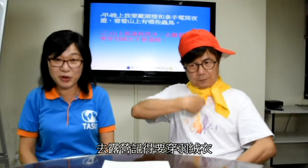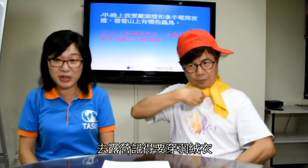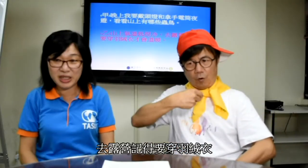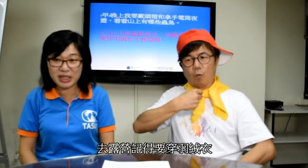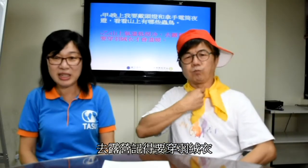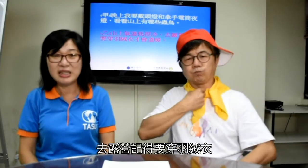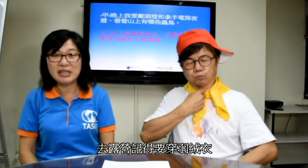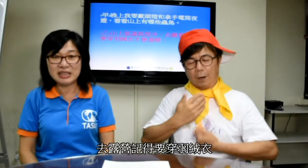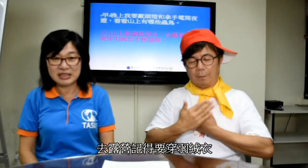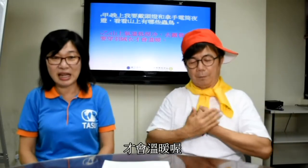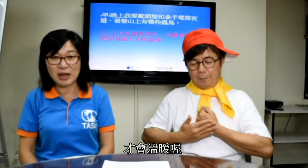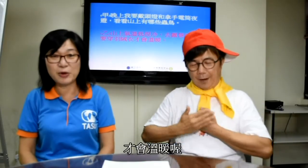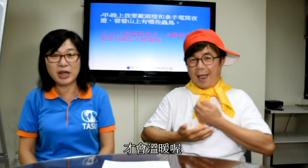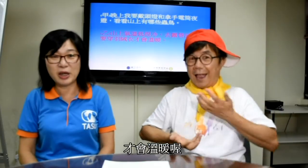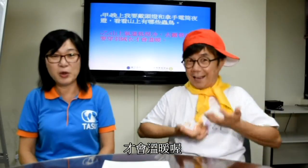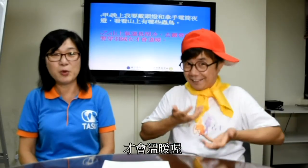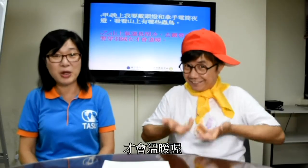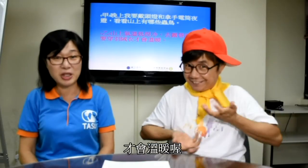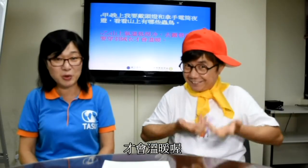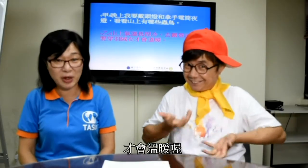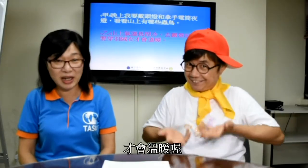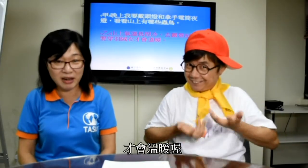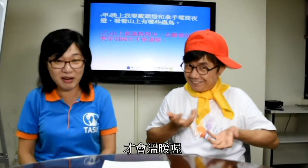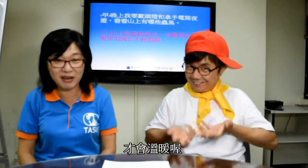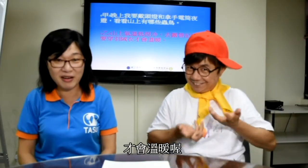衣才会温暖哦。